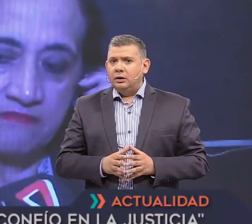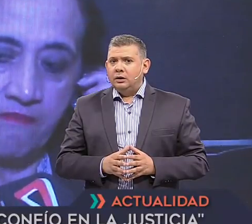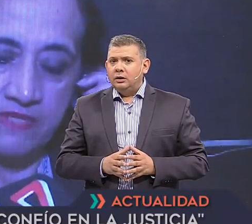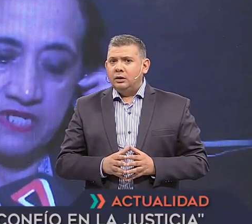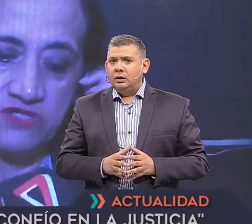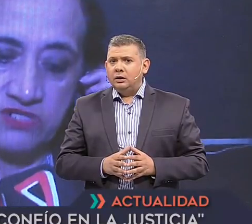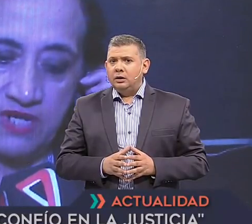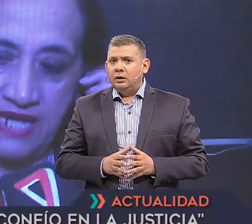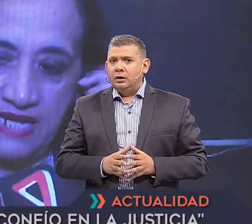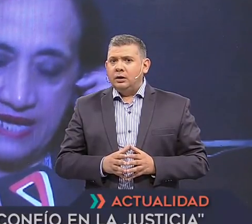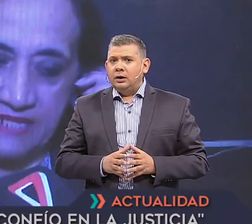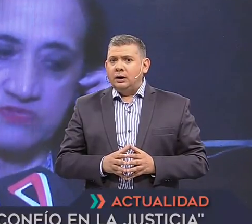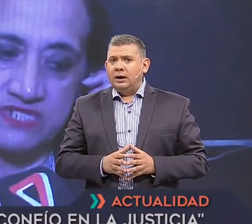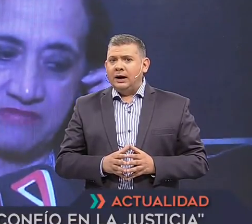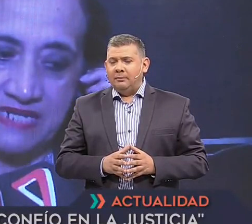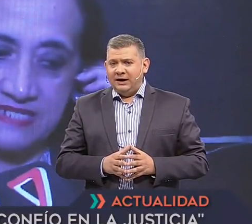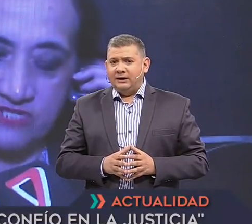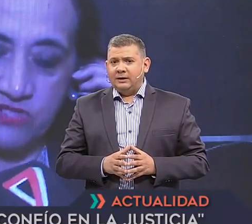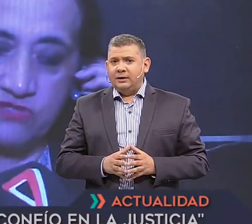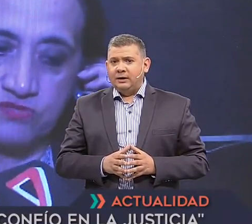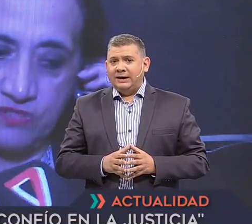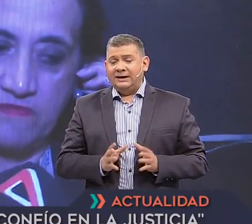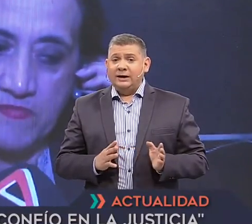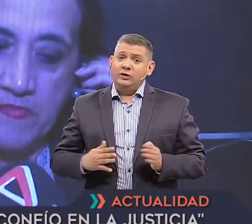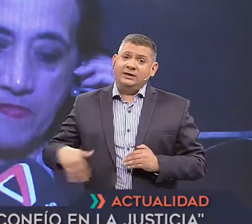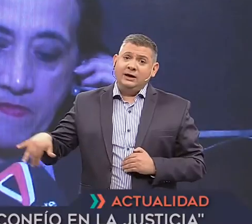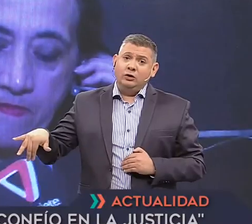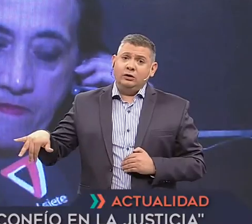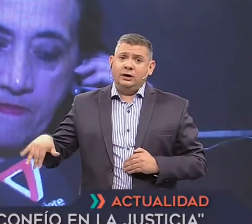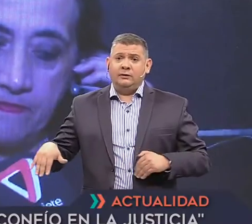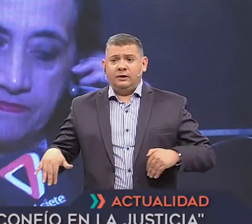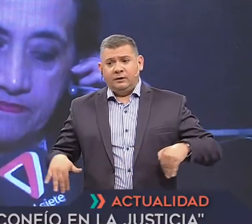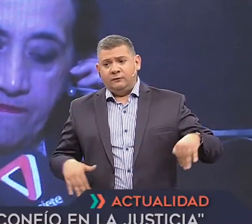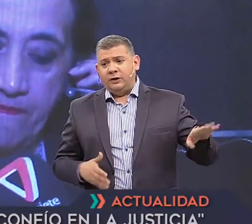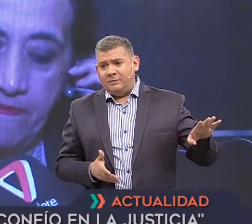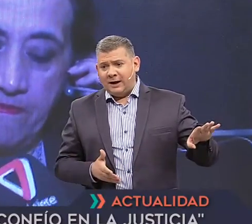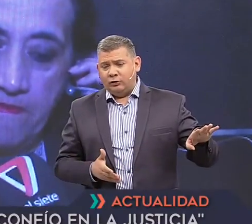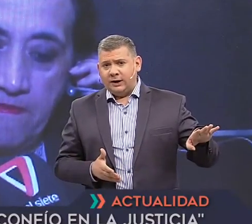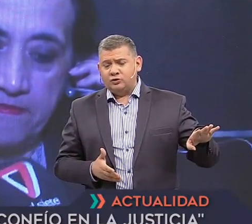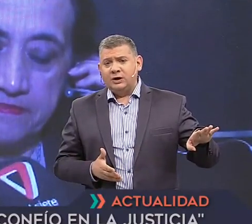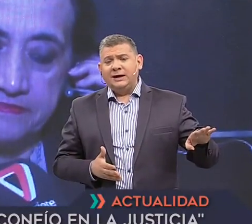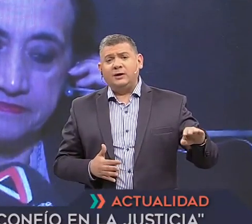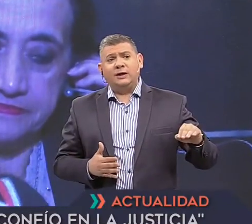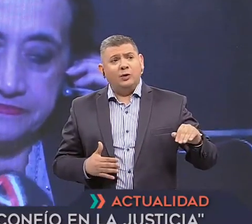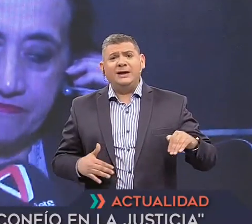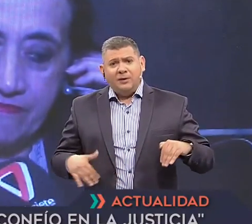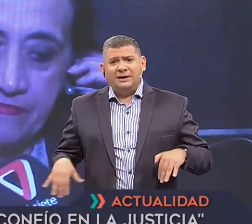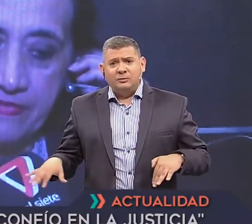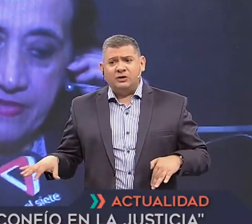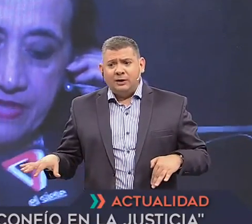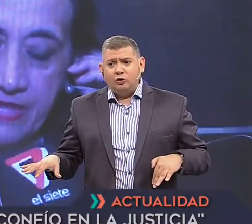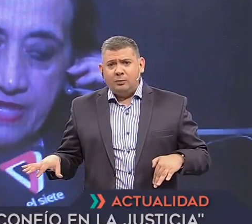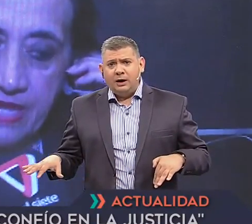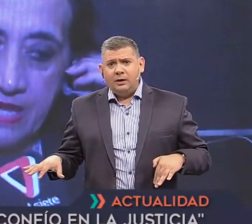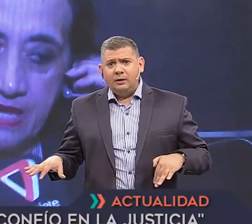municipalidad y no llegó a las arcas municipales. Ah, bien. Eso es concusión. Que tenía un destino y fue desviado, digamos. ¿Y de cuánta plata